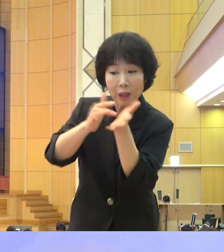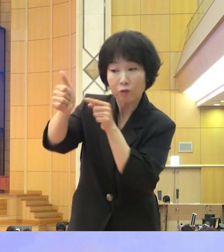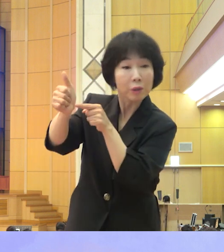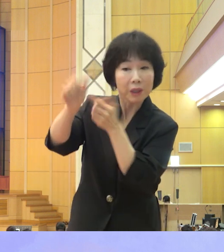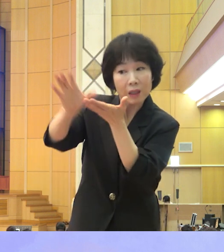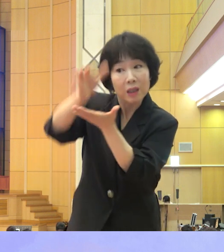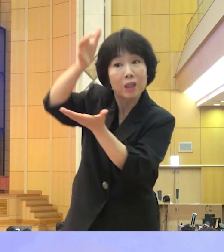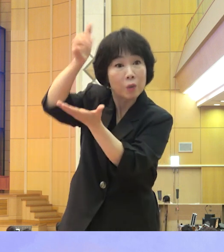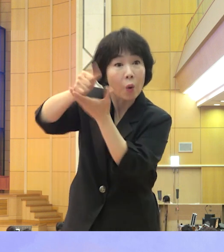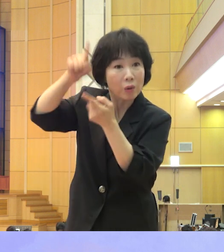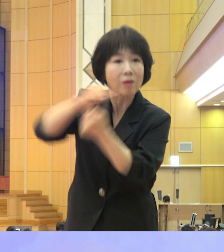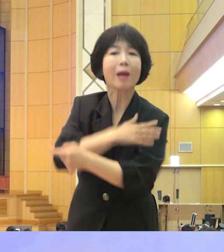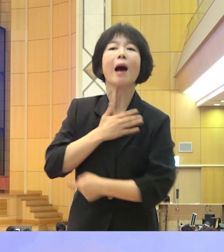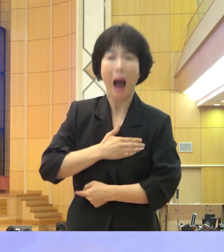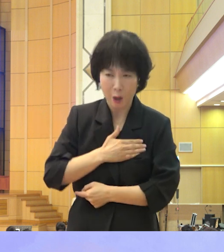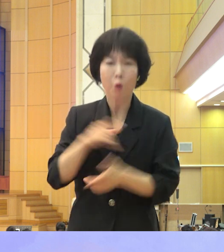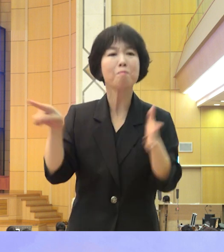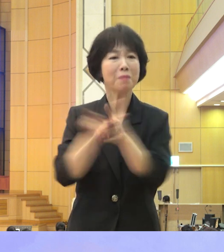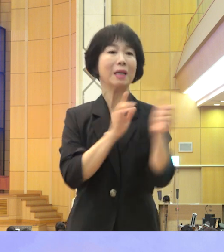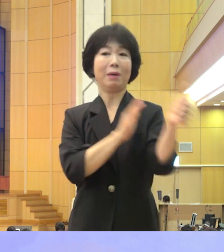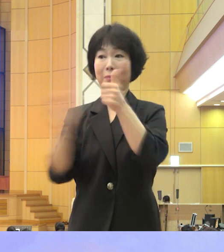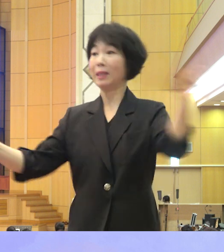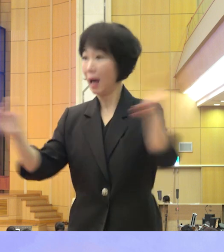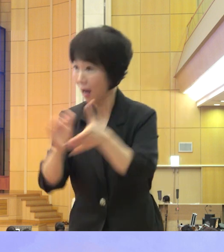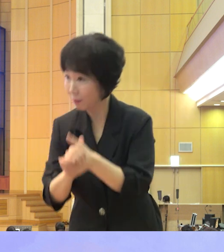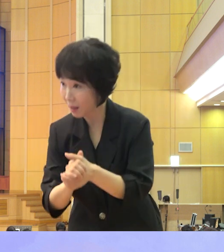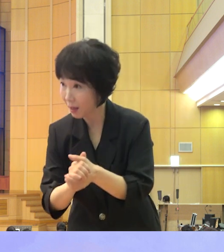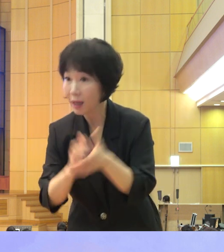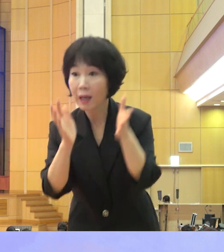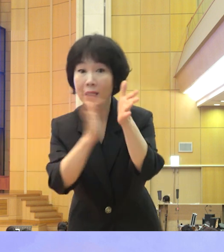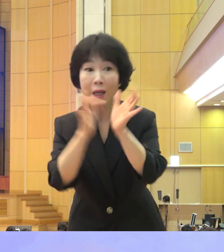바랍니다. 오늘 제목이 뭐지요?